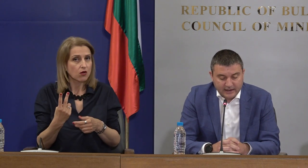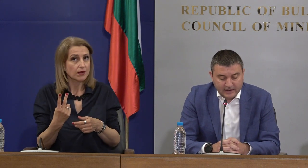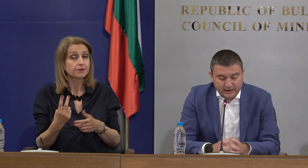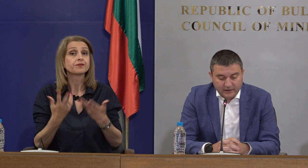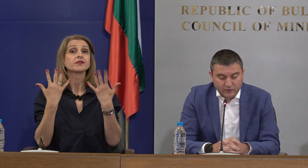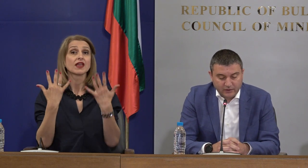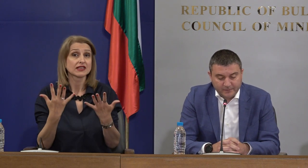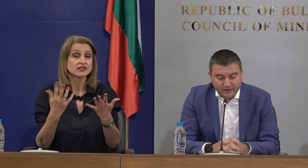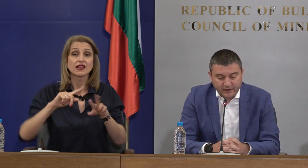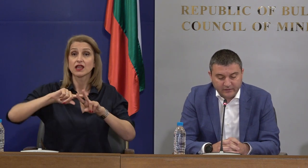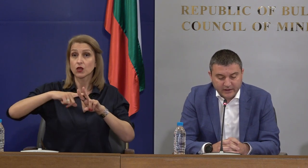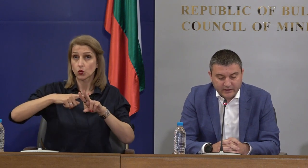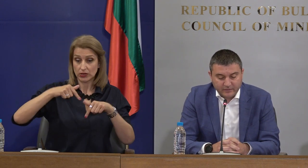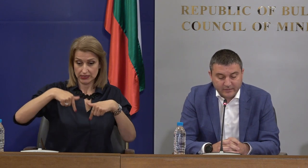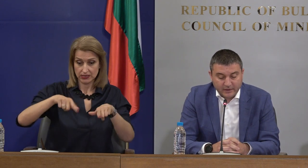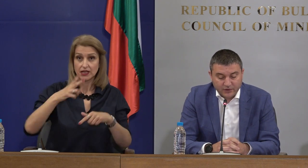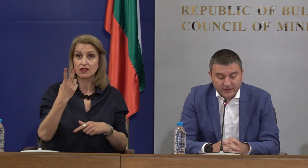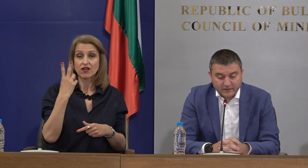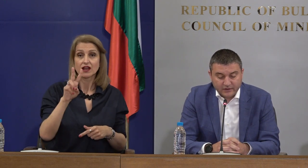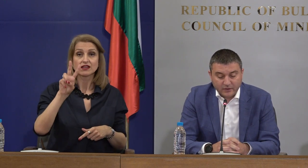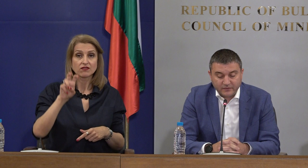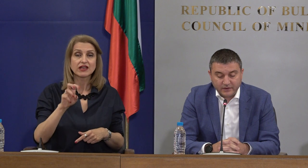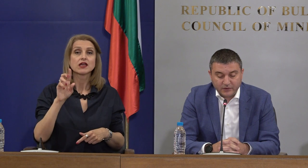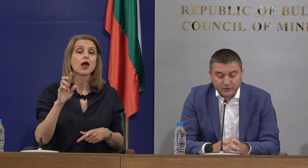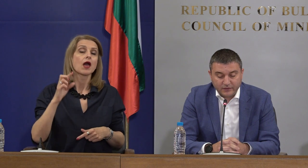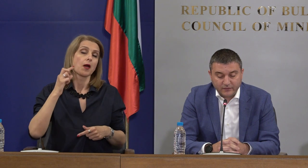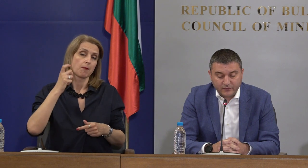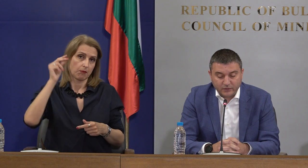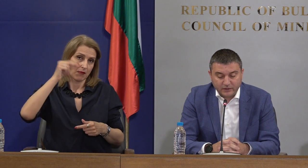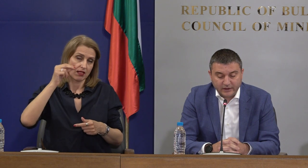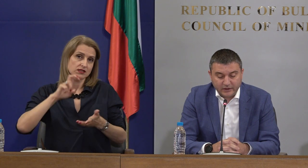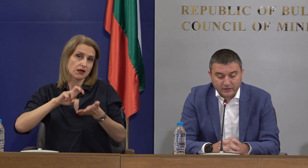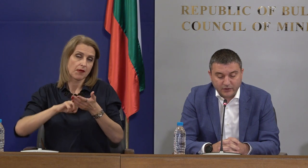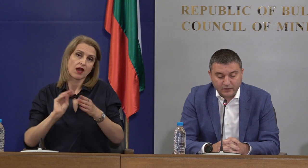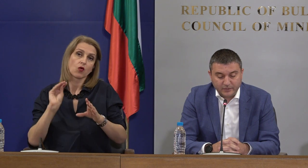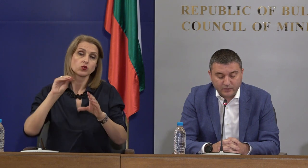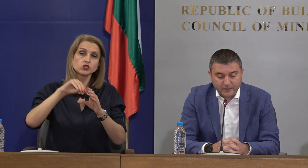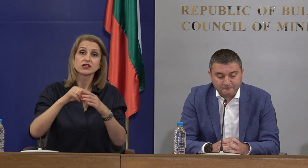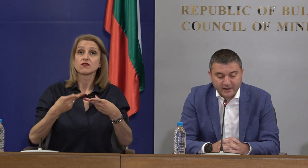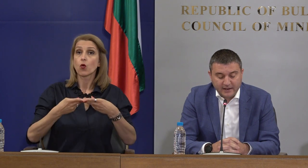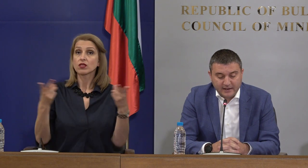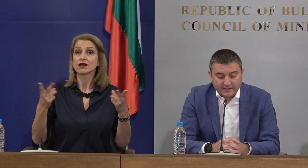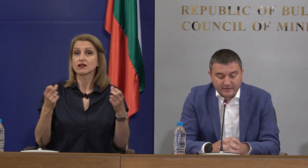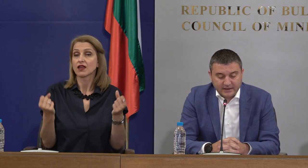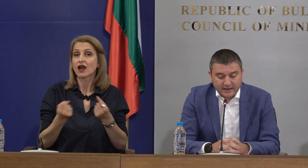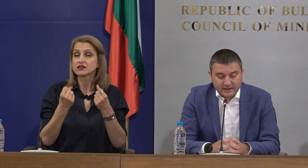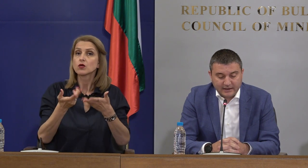на 10 юни 2020 ББР участва със собствени ресурси в открития аукцион и придоби